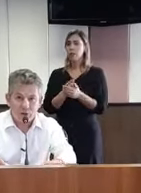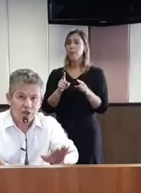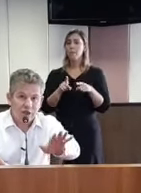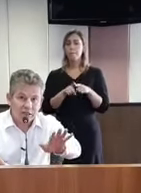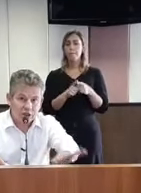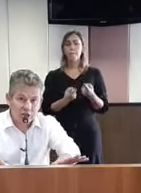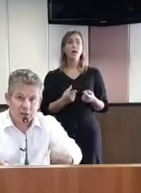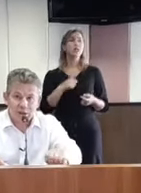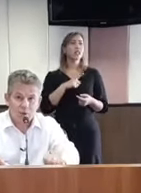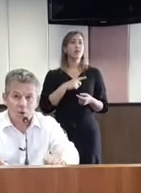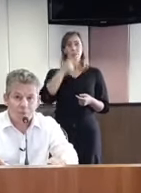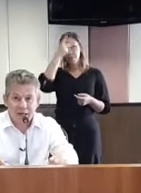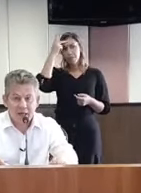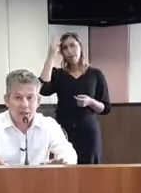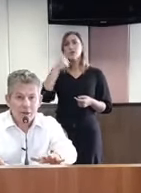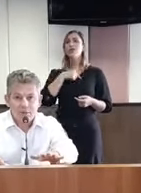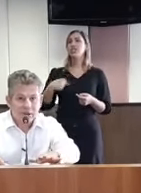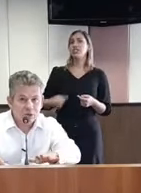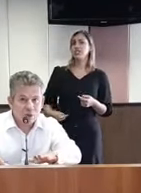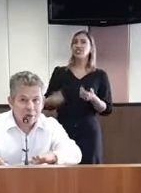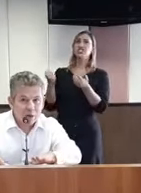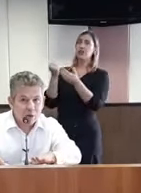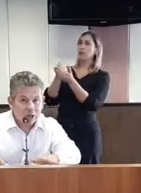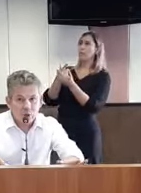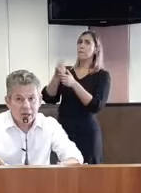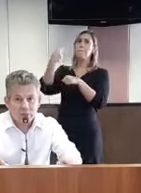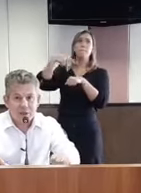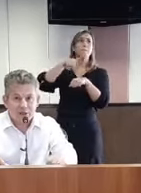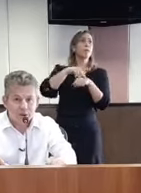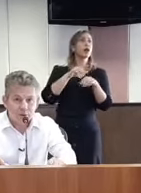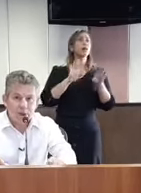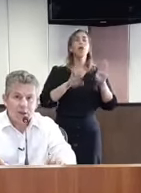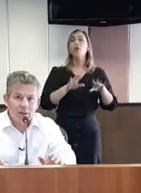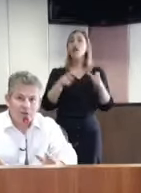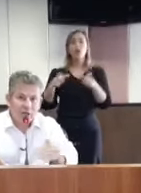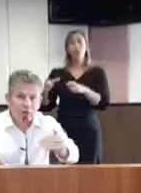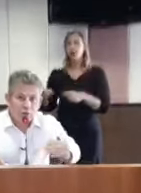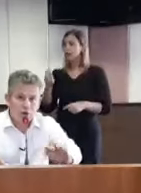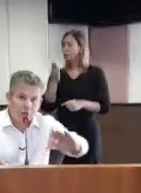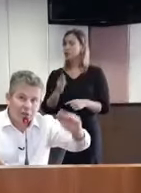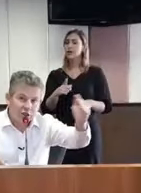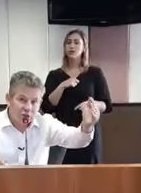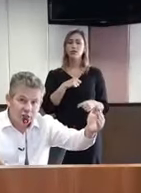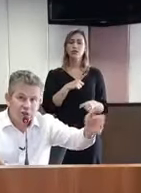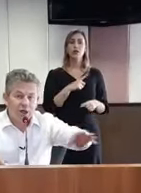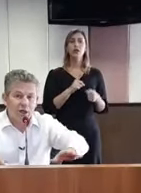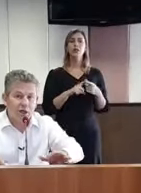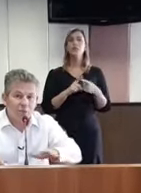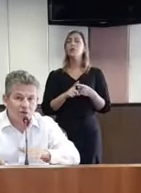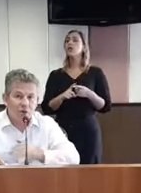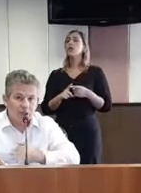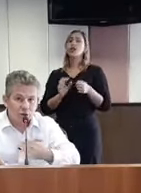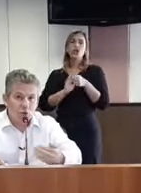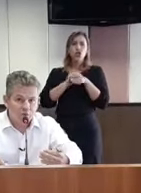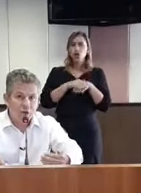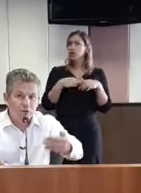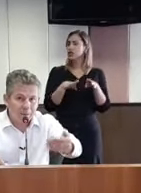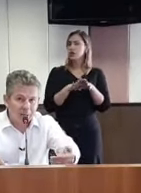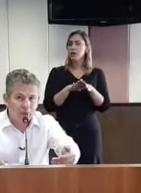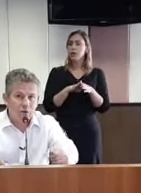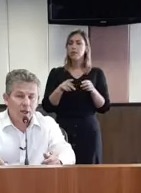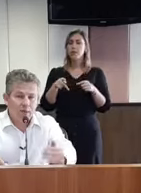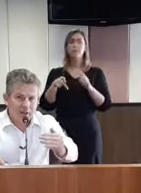isso. Tem gente na China tentando comprar, estamos tentando comprar em qualquer lugar do Brasil, estamos varando noite, porque na China é dia, profissionais do